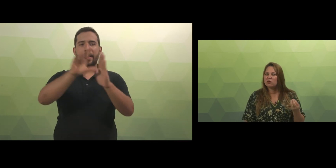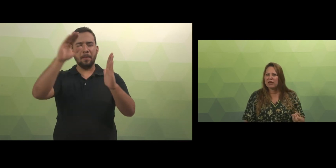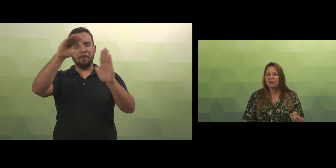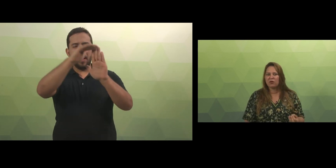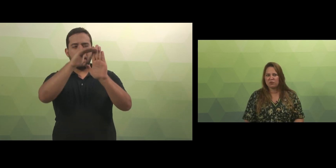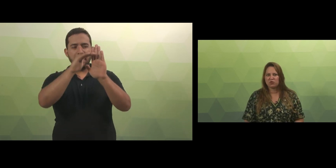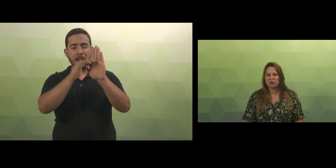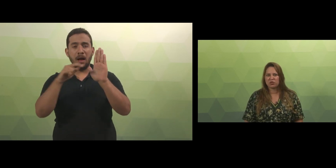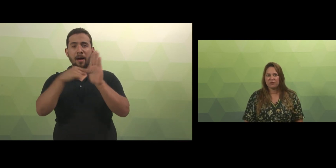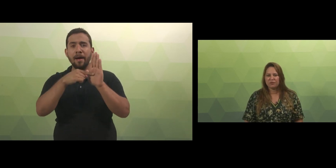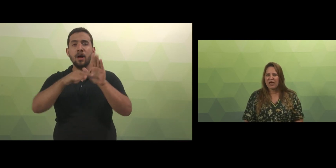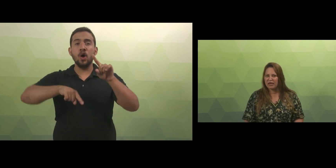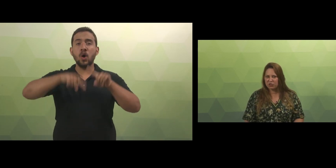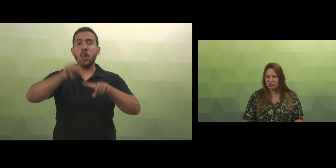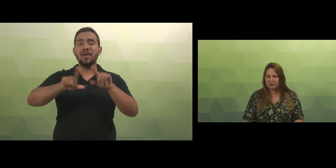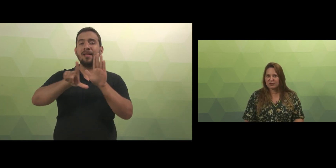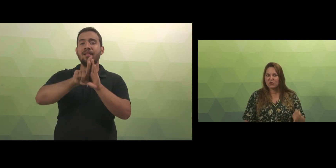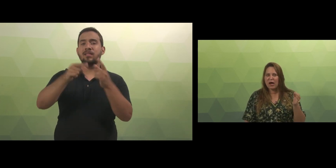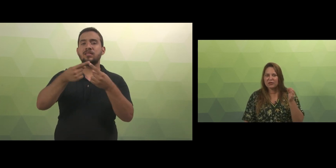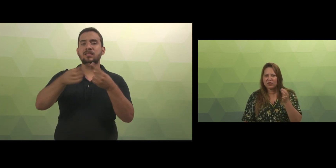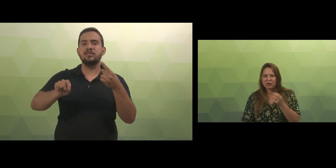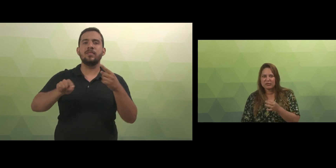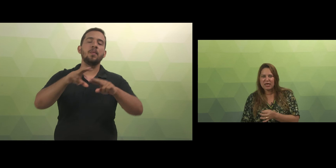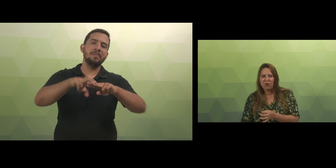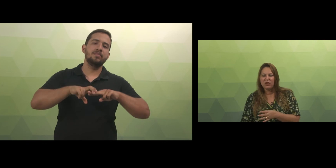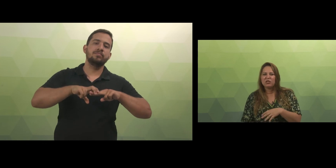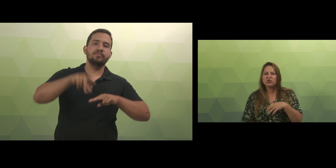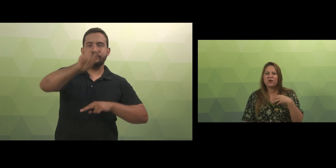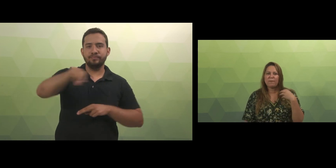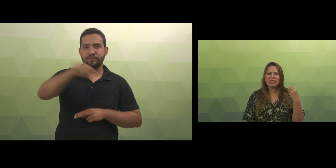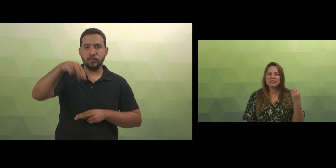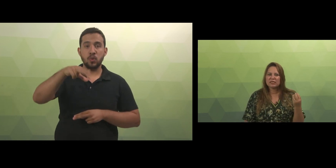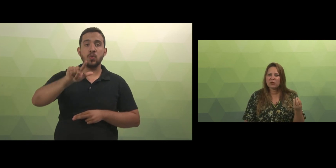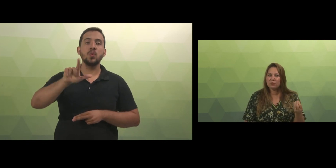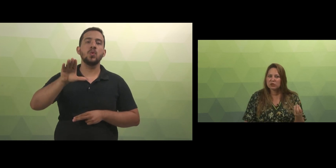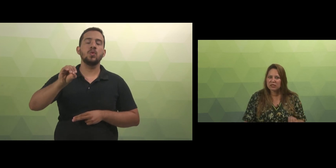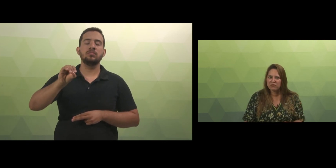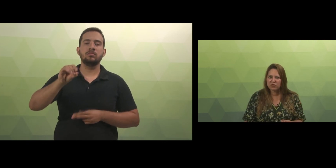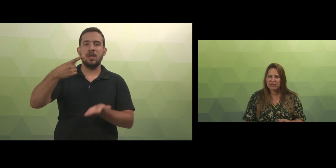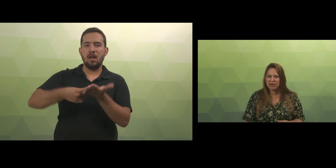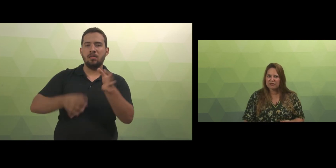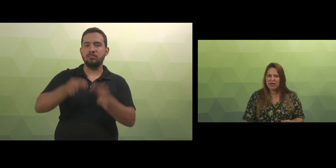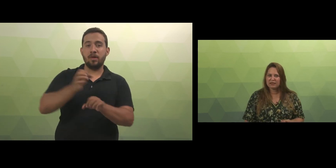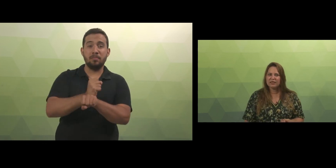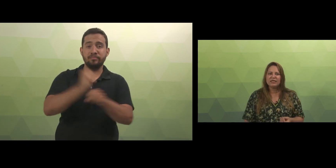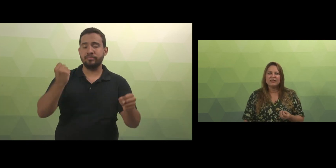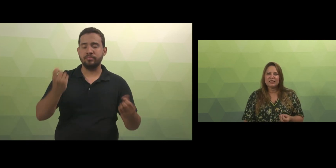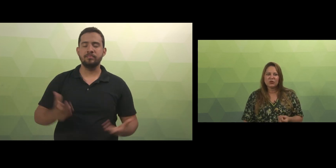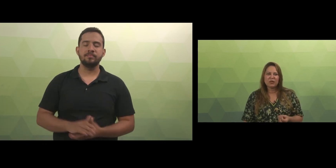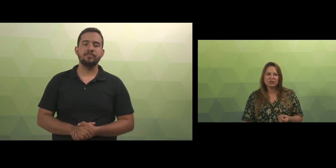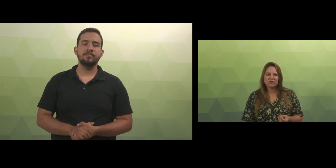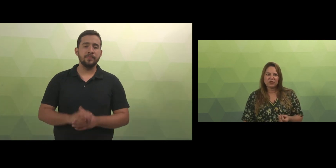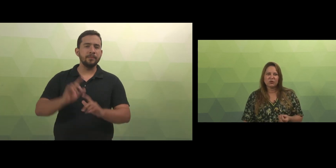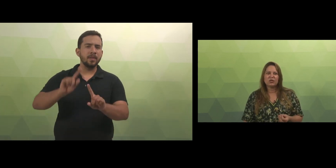considerado contrário à norma jurídica. Além disso, se o ato negocial tiver uma prestação impossível de ser realizada,